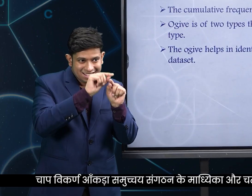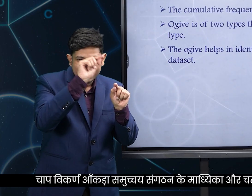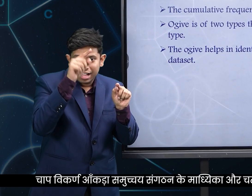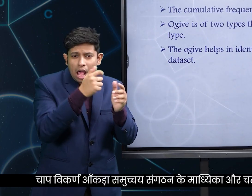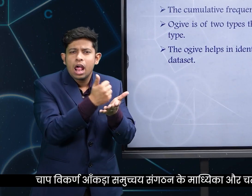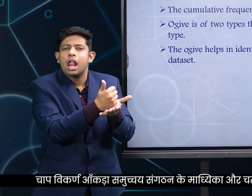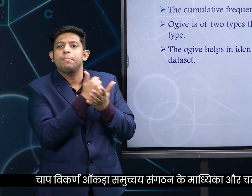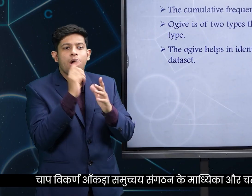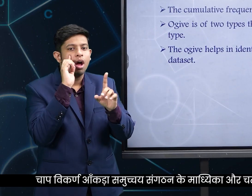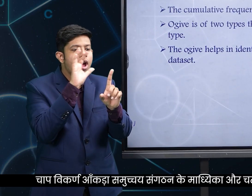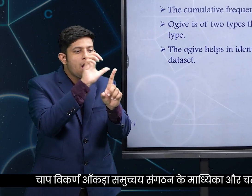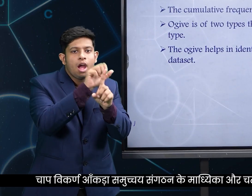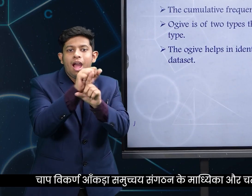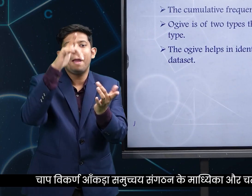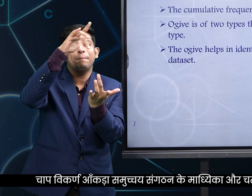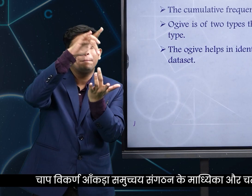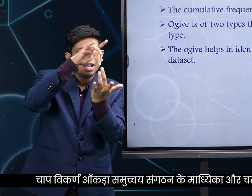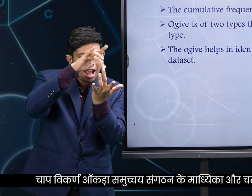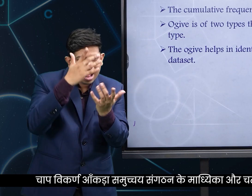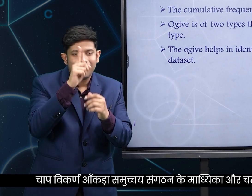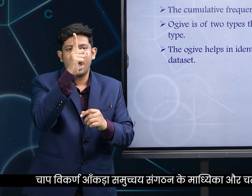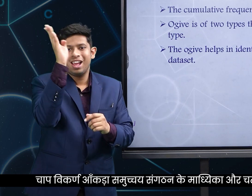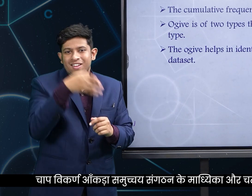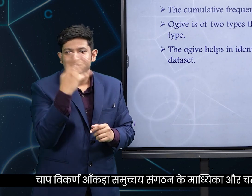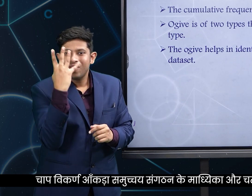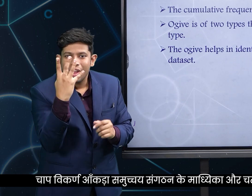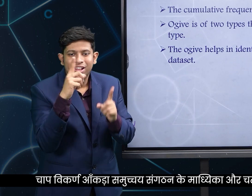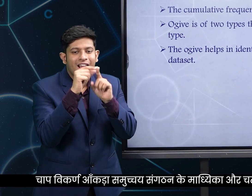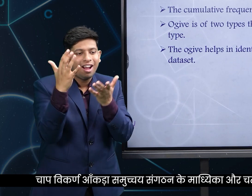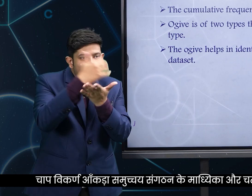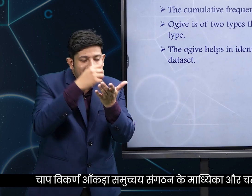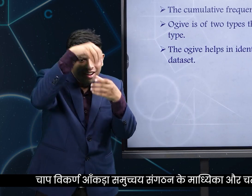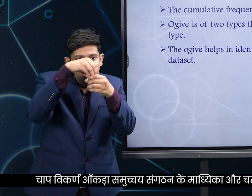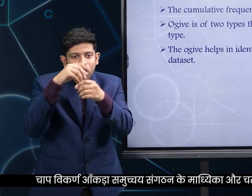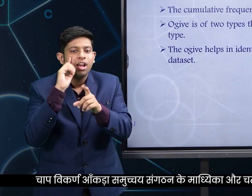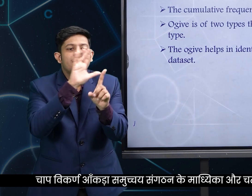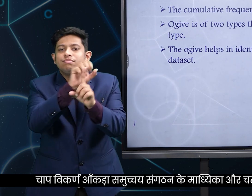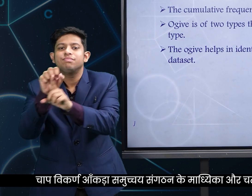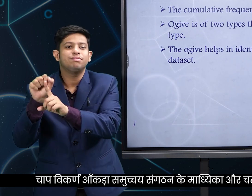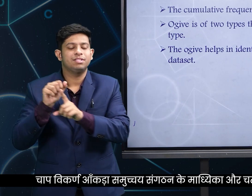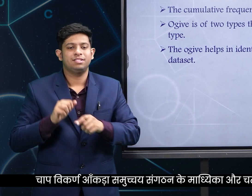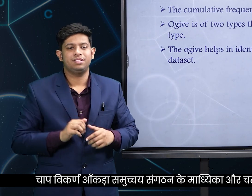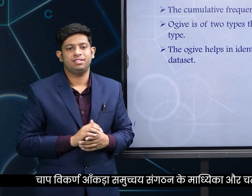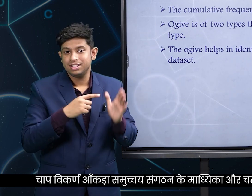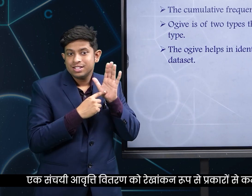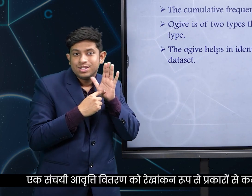3. चाप विकर्ण आंकड़ा समुच्चय संगठन के माध्यिका और चतुर्भुज की पहचान करने के मदद करते हैं। 4.